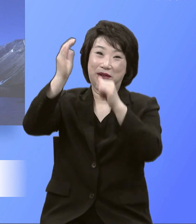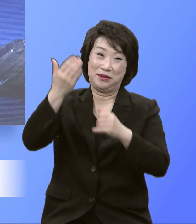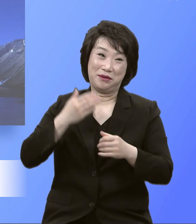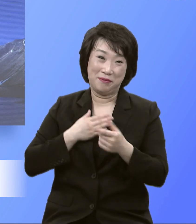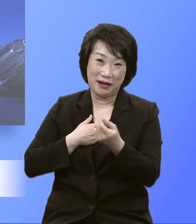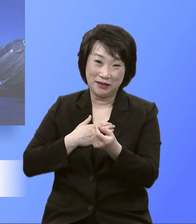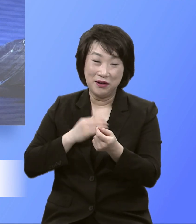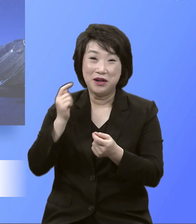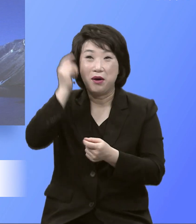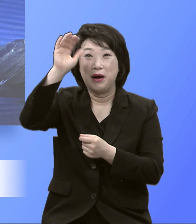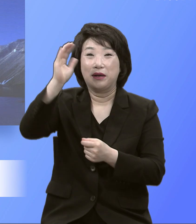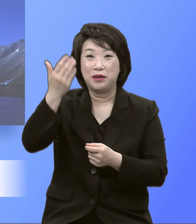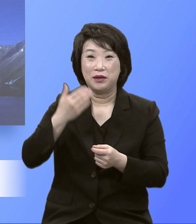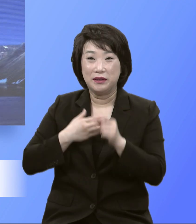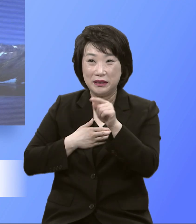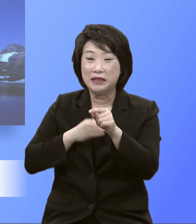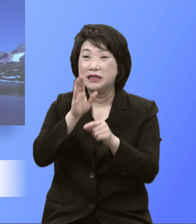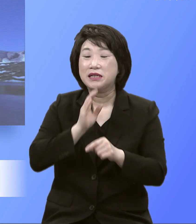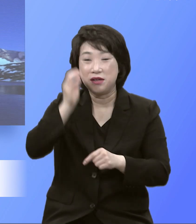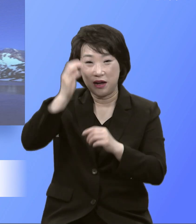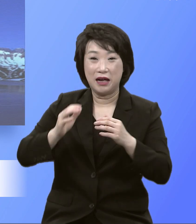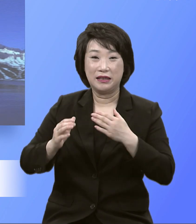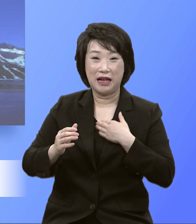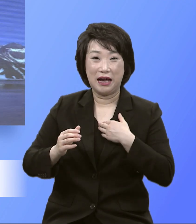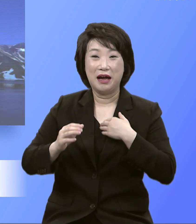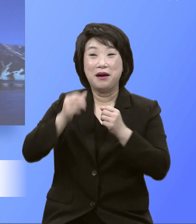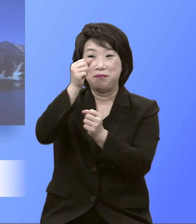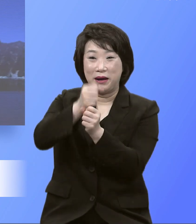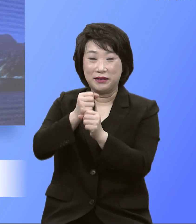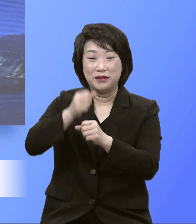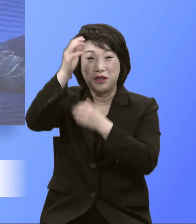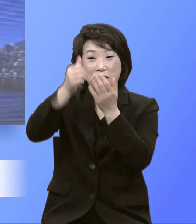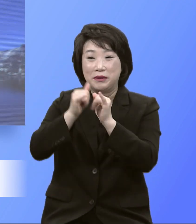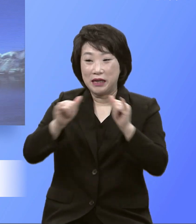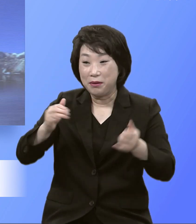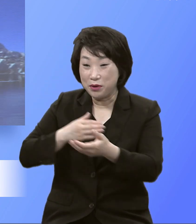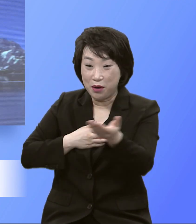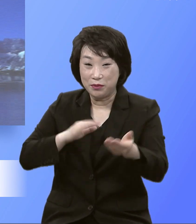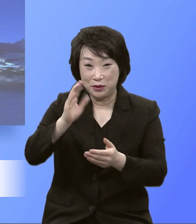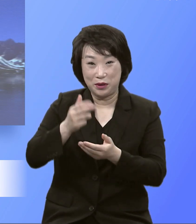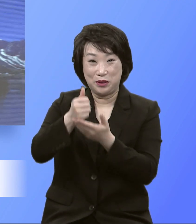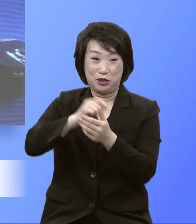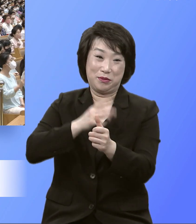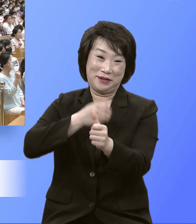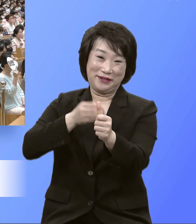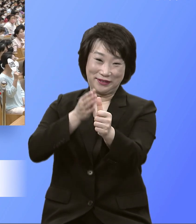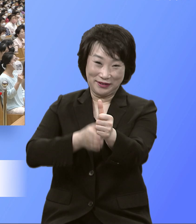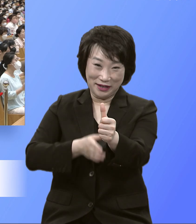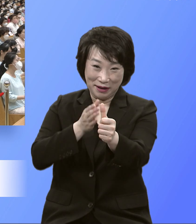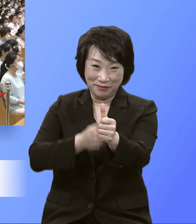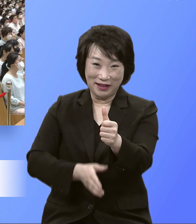되고 영광이 되는 신령한 나를 만들어가는 성령의 사람 되기를 주님의 이름으로 축원합니다.